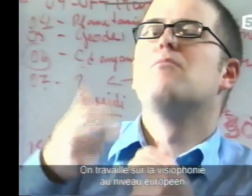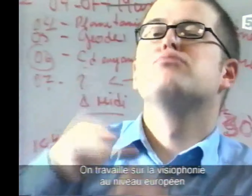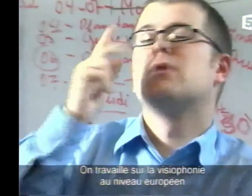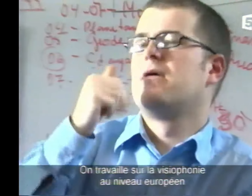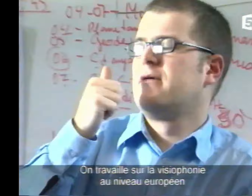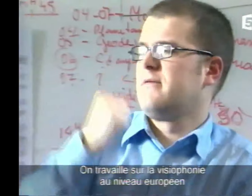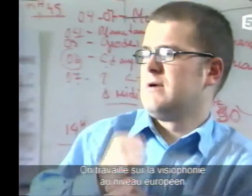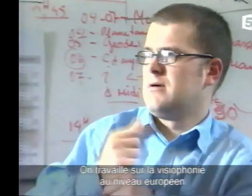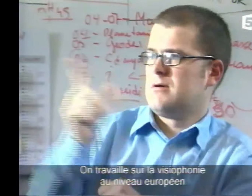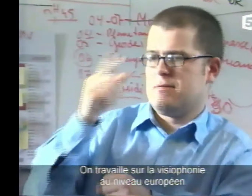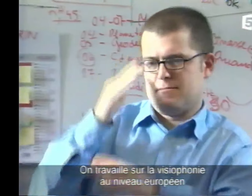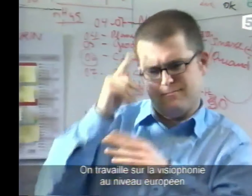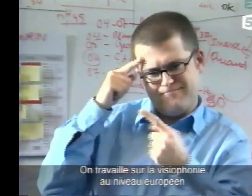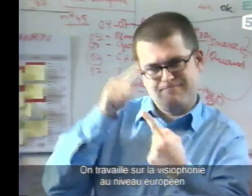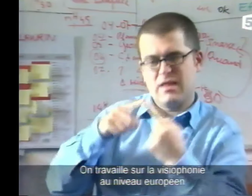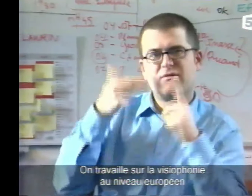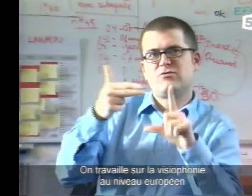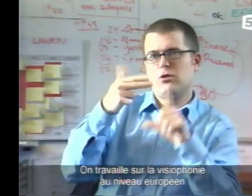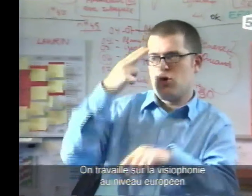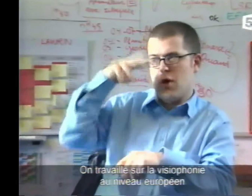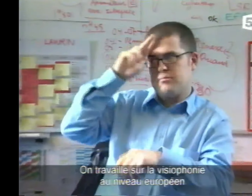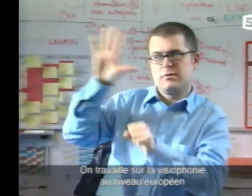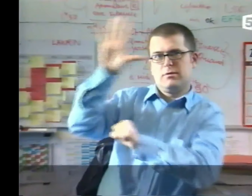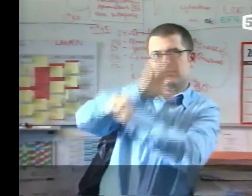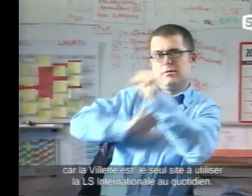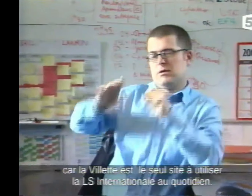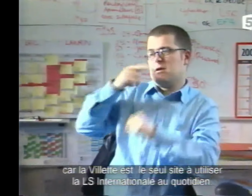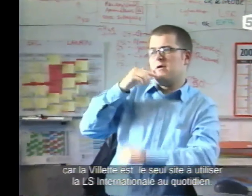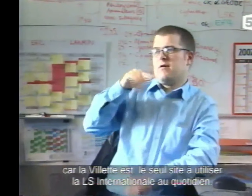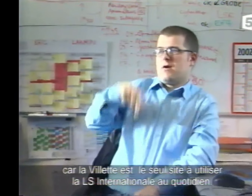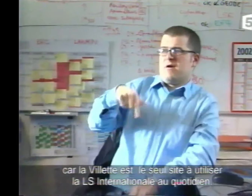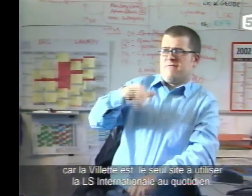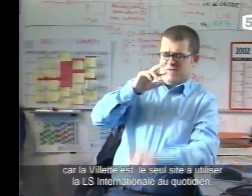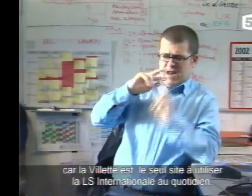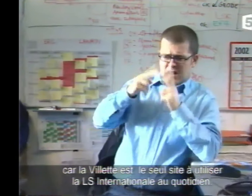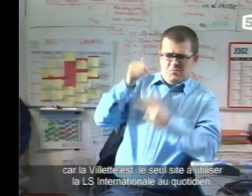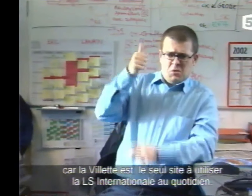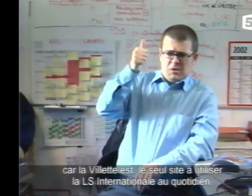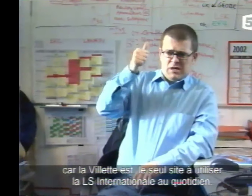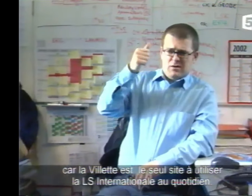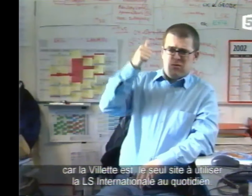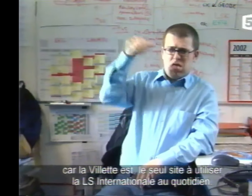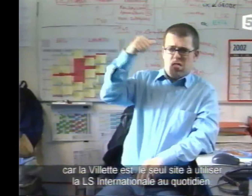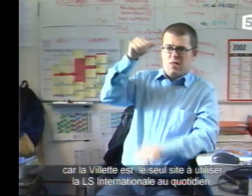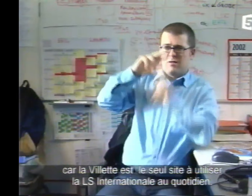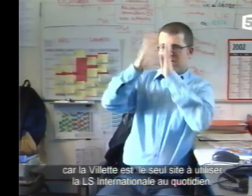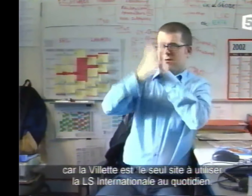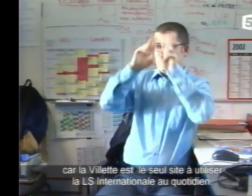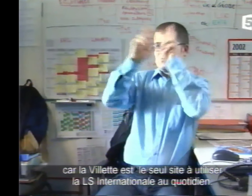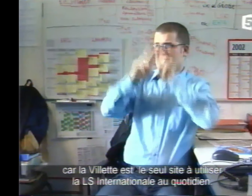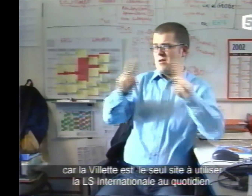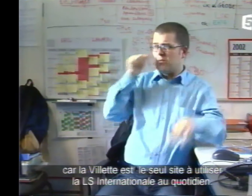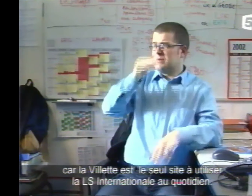On travaille sur la visiophonie au niveau européen, parce que la Villette est le seul site à utiliser la langue des signes internationale au quotidien.